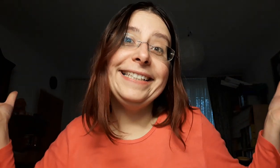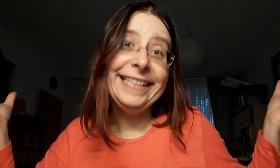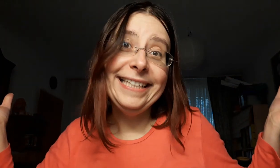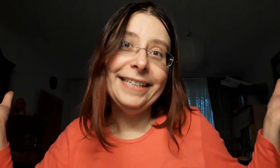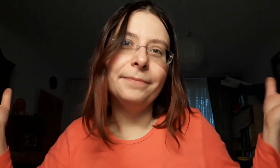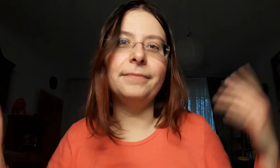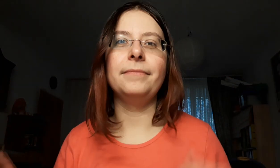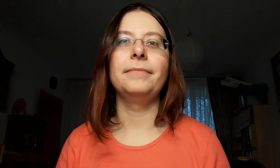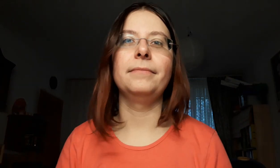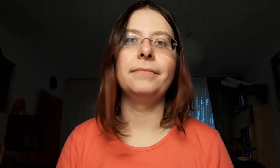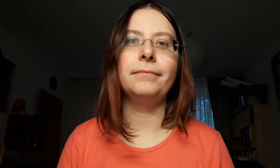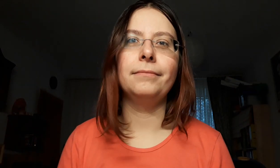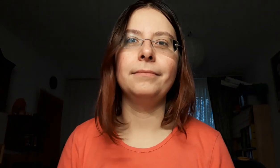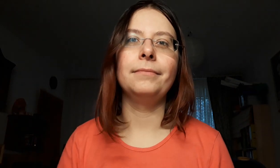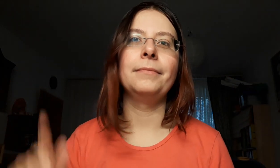Die